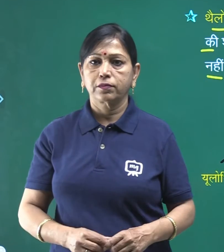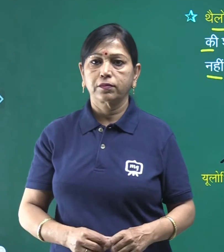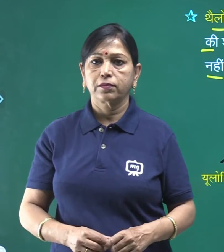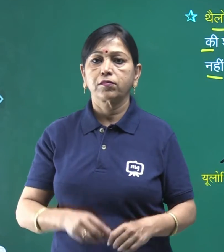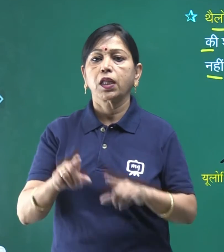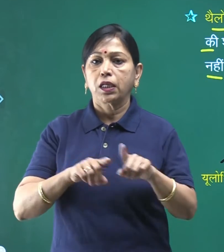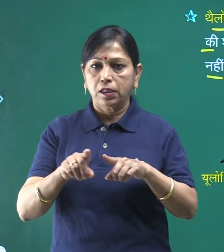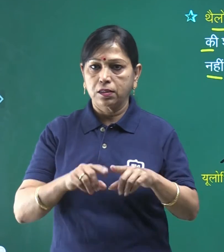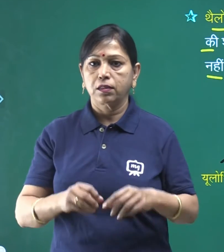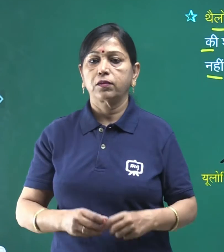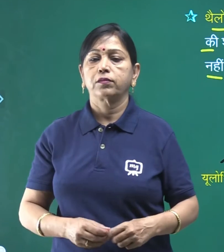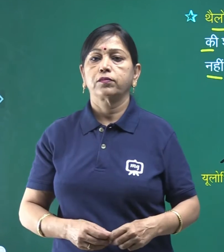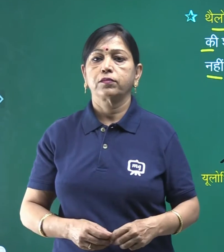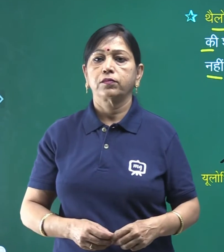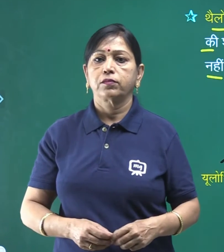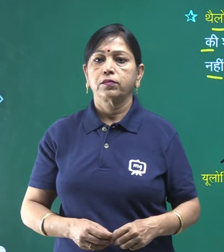जैसे